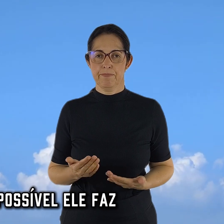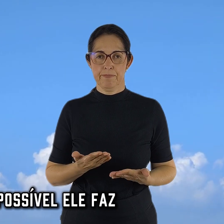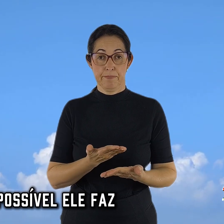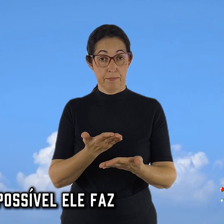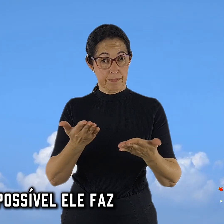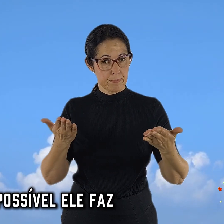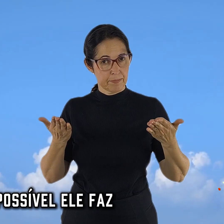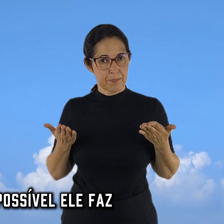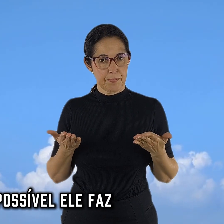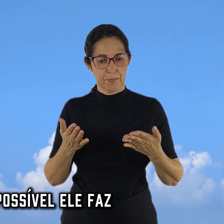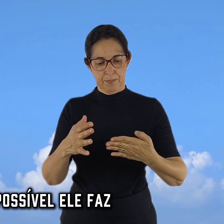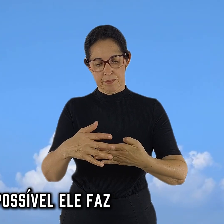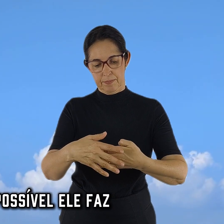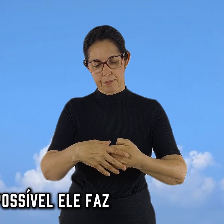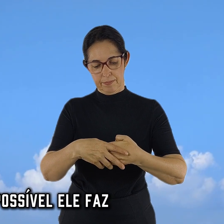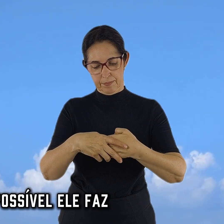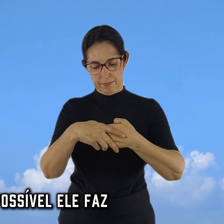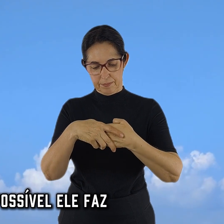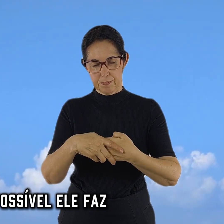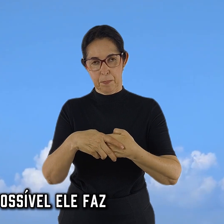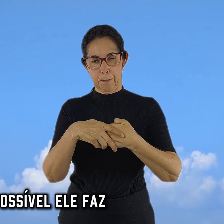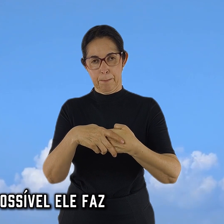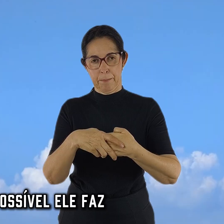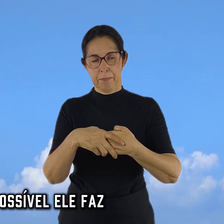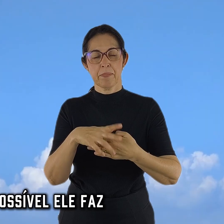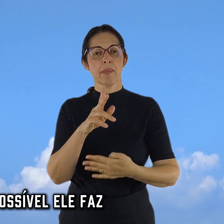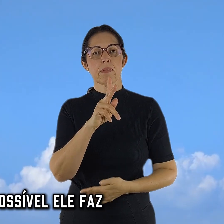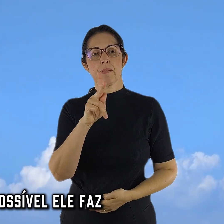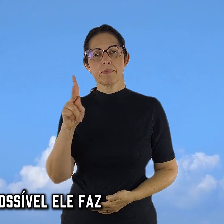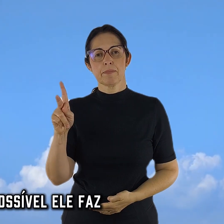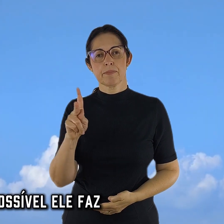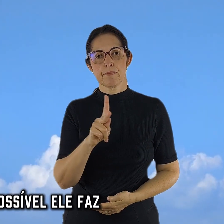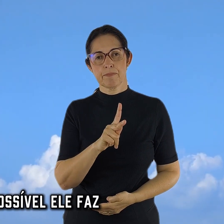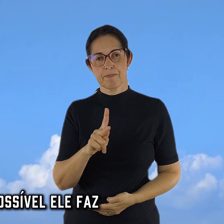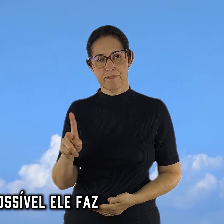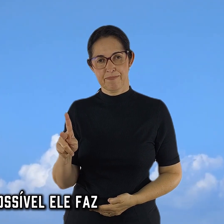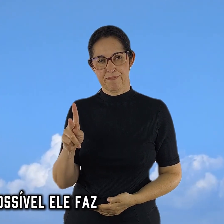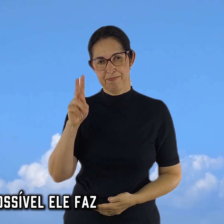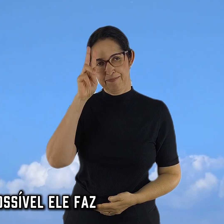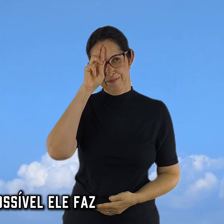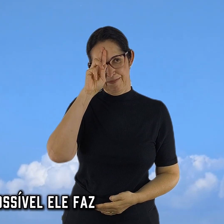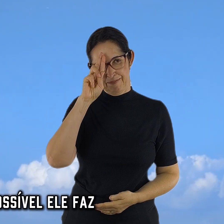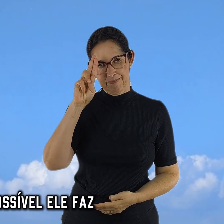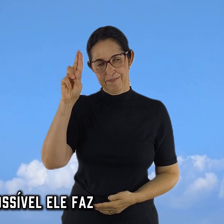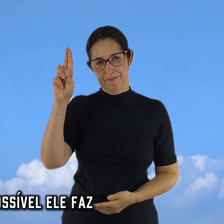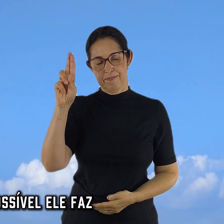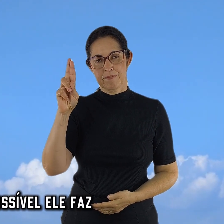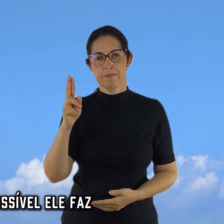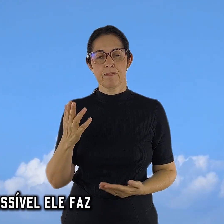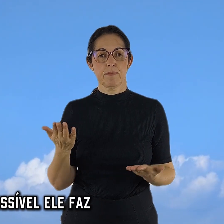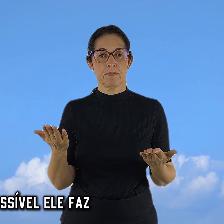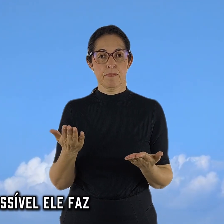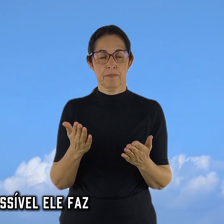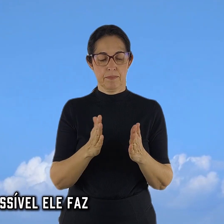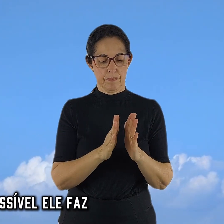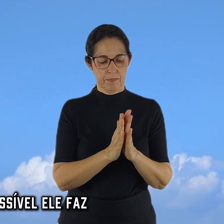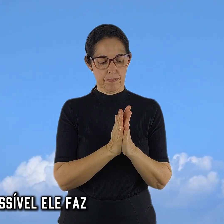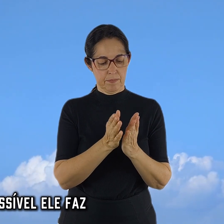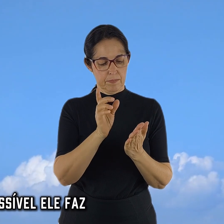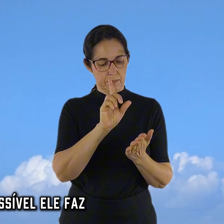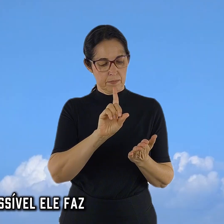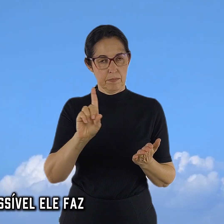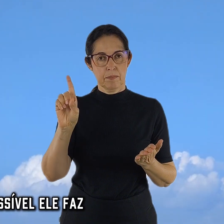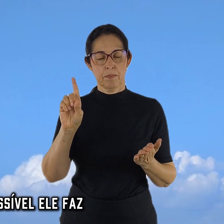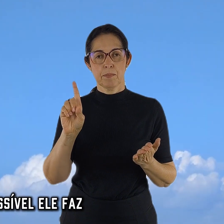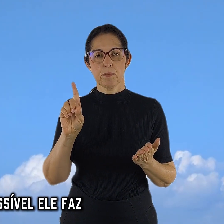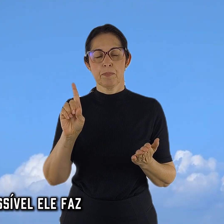Nós gostaríamos de saudar a todos com a paz do Senhor e abrirmos a palavra de